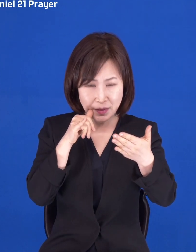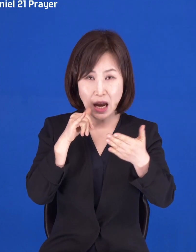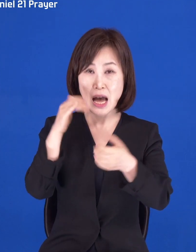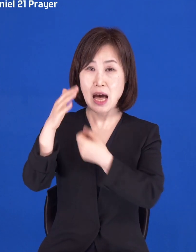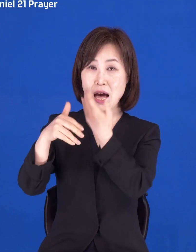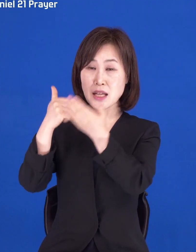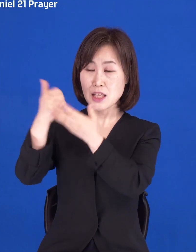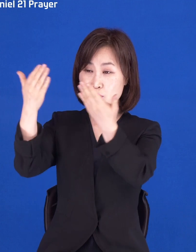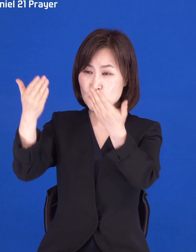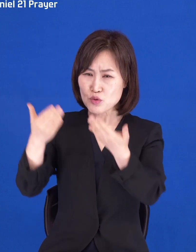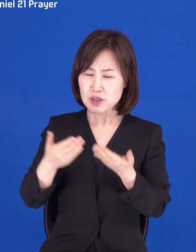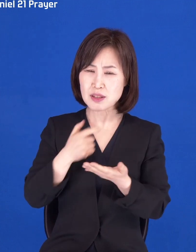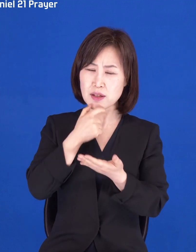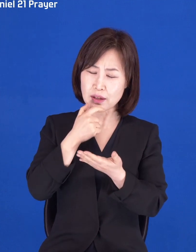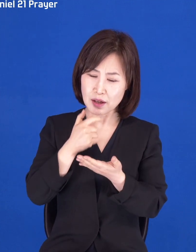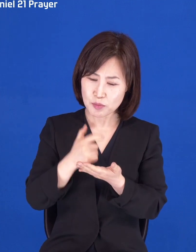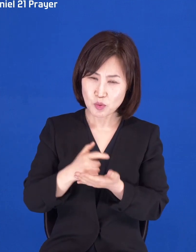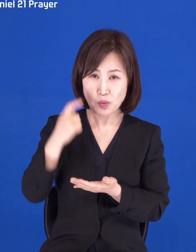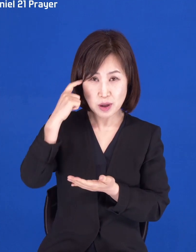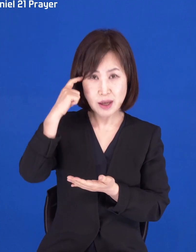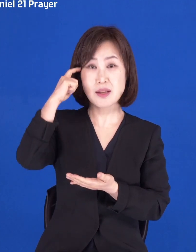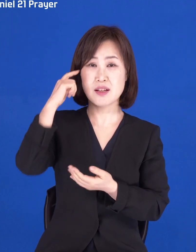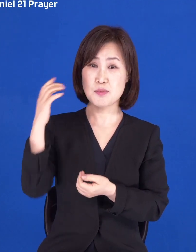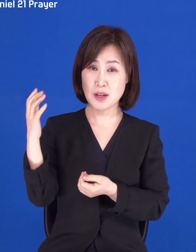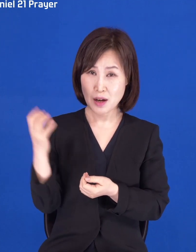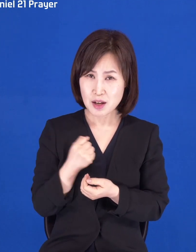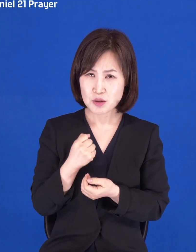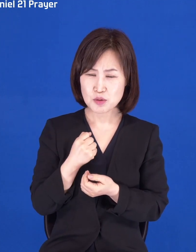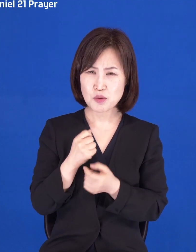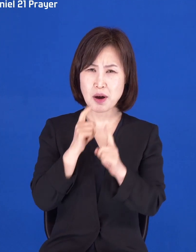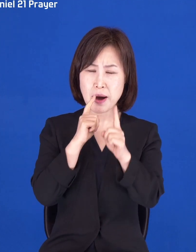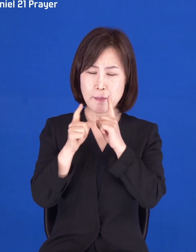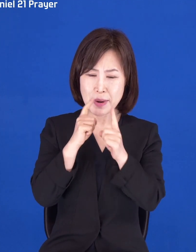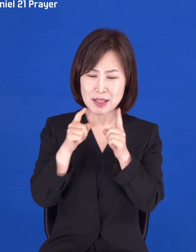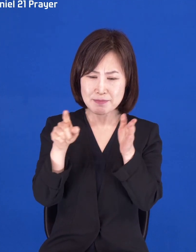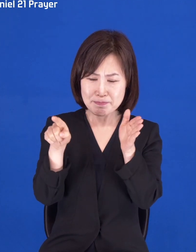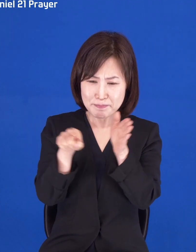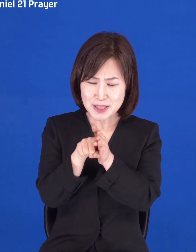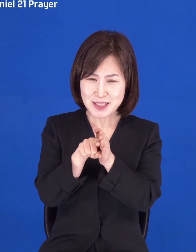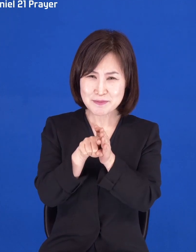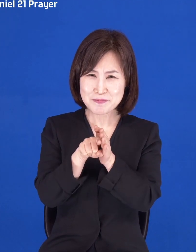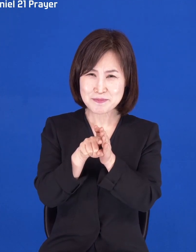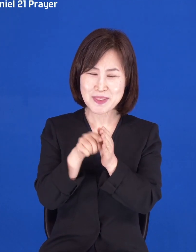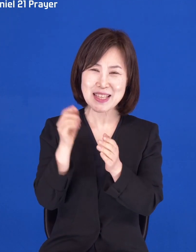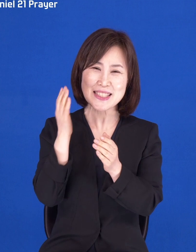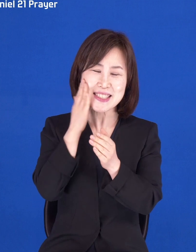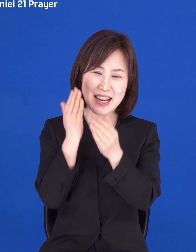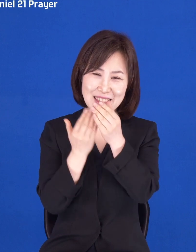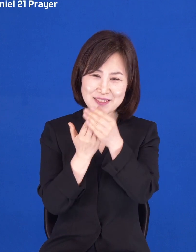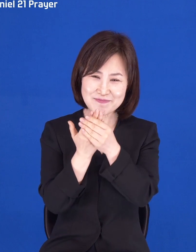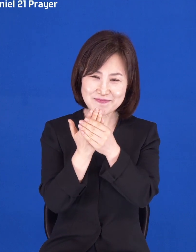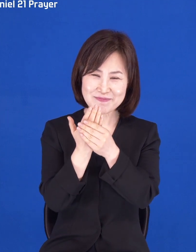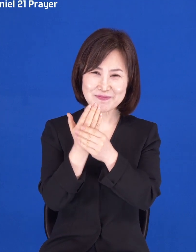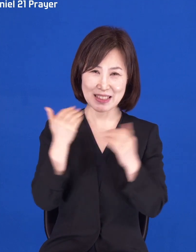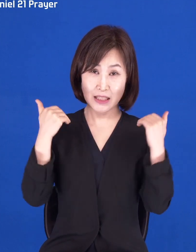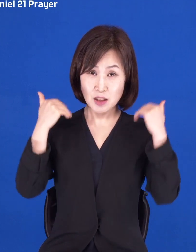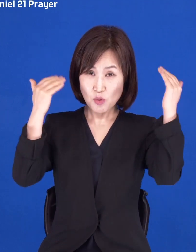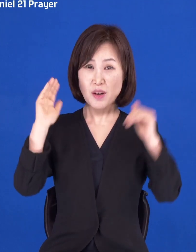주시는 감동과 깨달음으로 말씀을, 믿음의 싹을 키워나가야 한다고